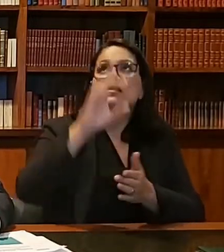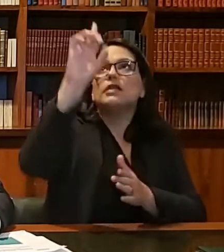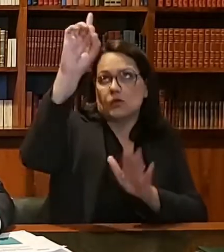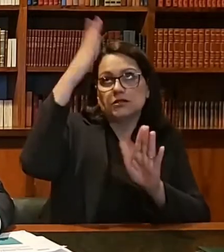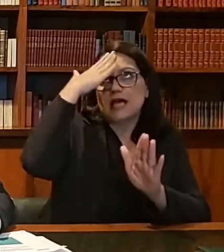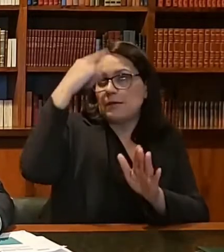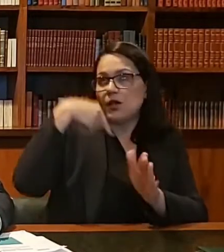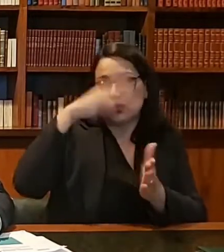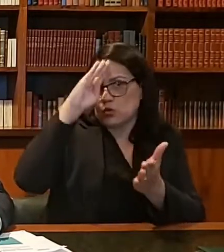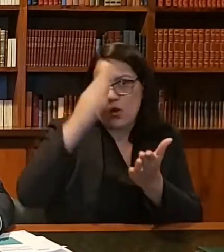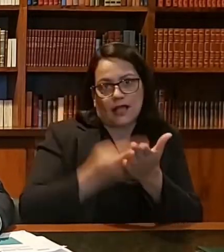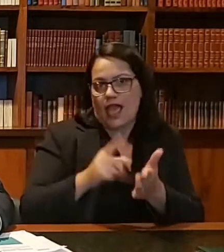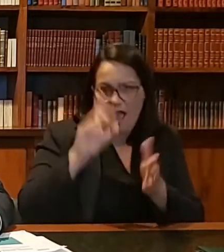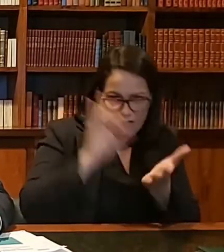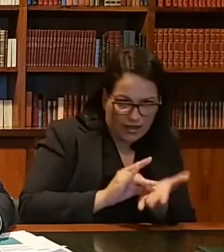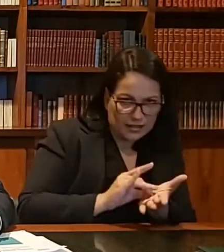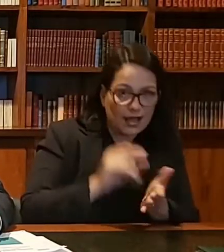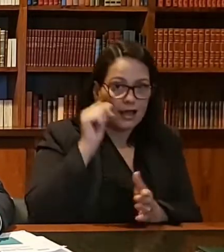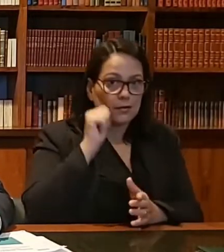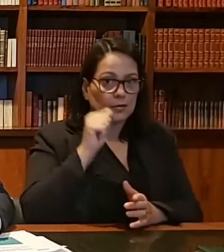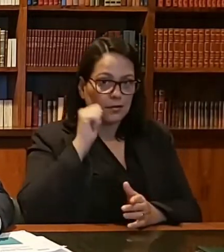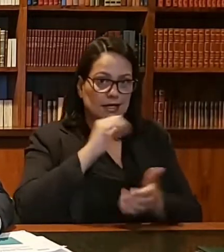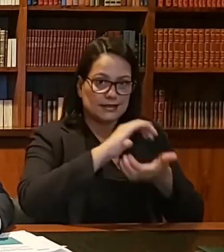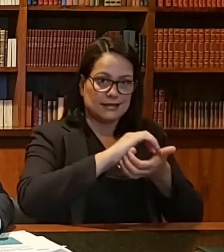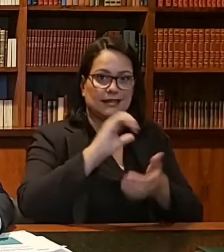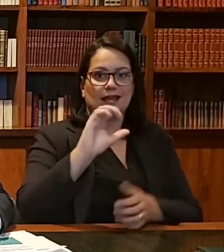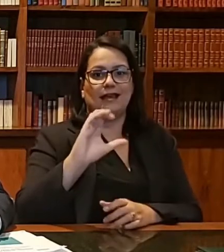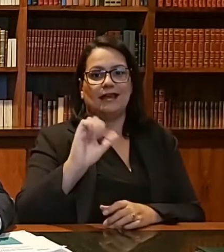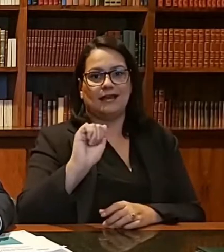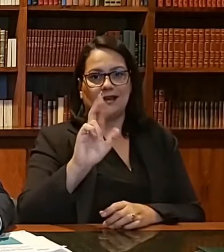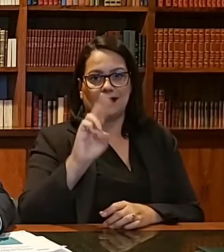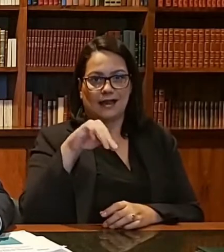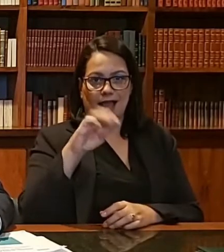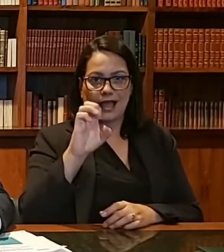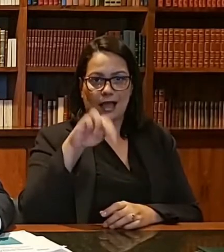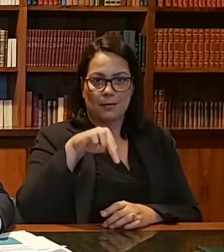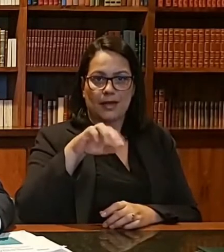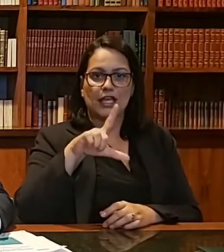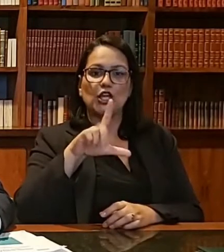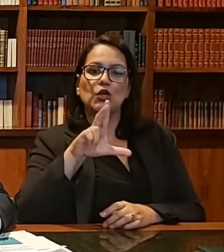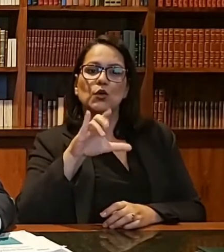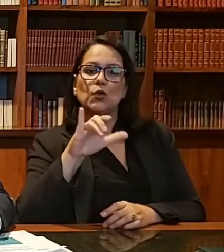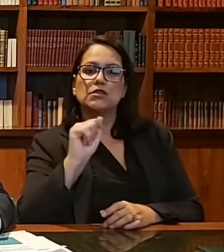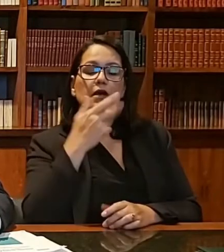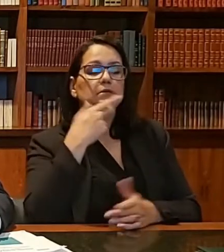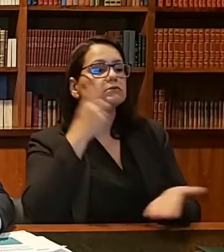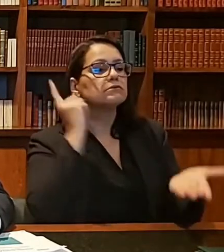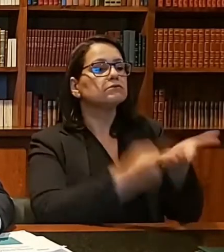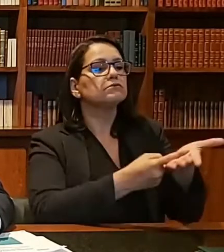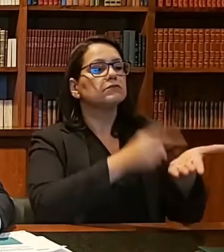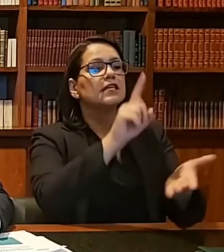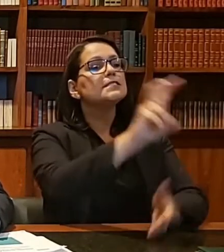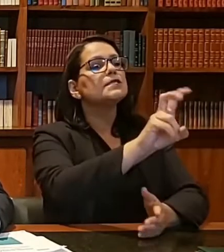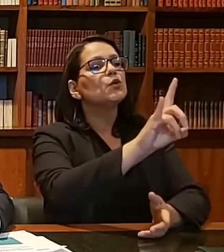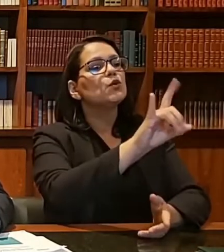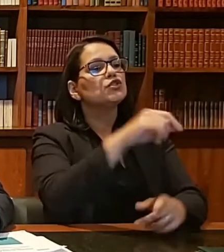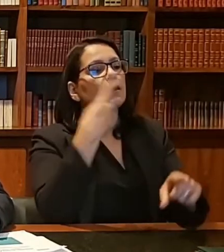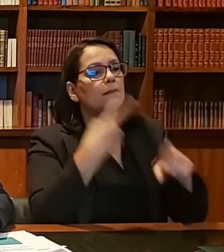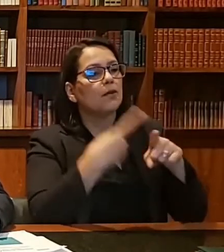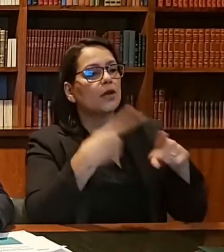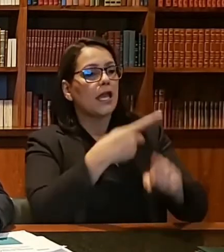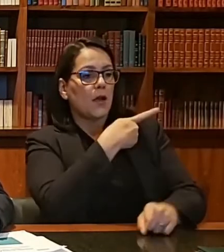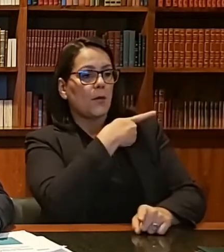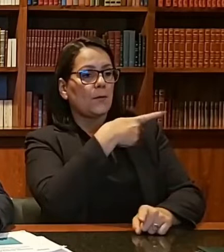céu. Carmen Lúcia dá 5 dias para o presidente da Câmara, Arthur Lira, explicar por que não